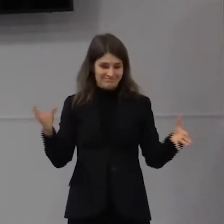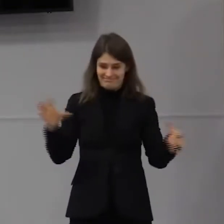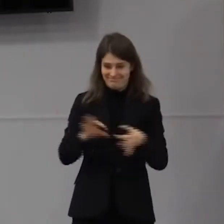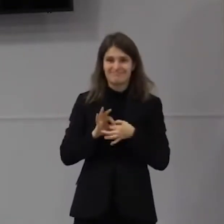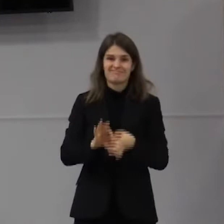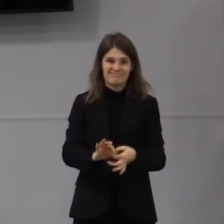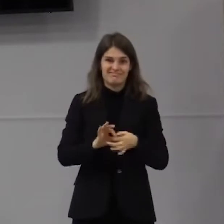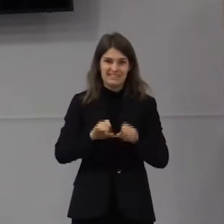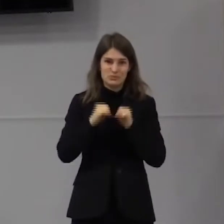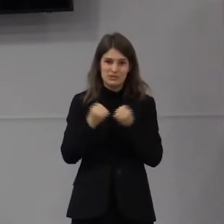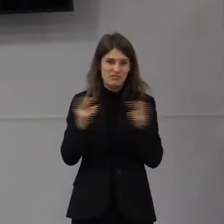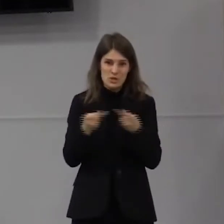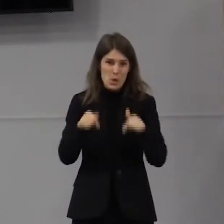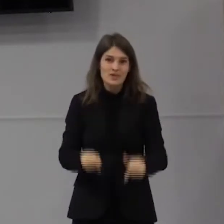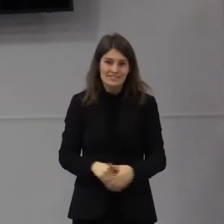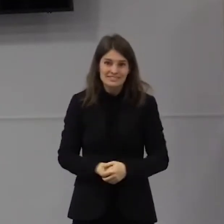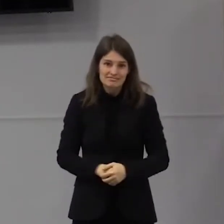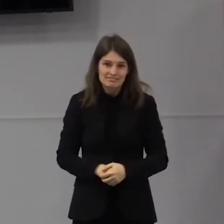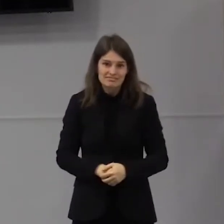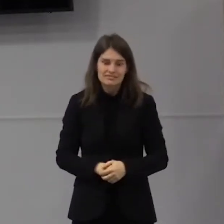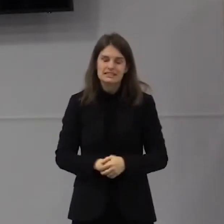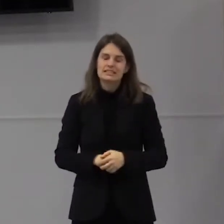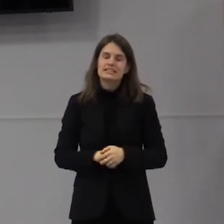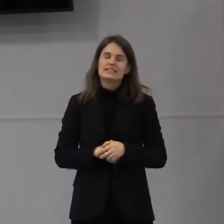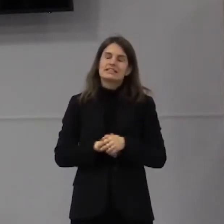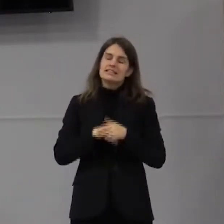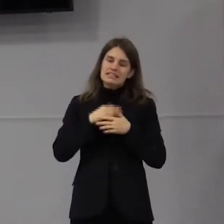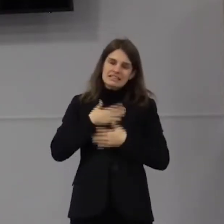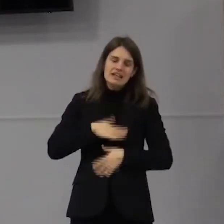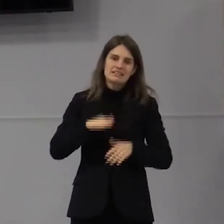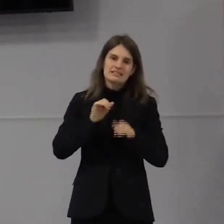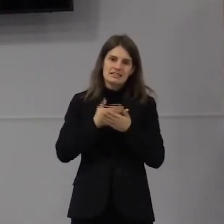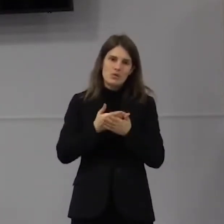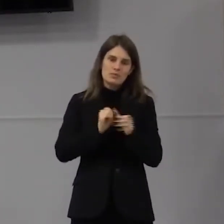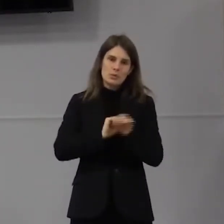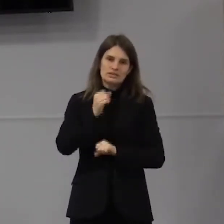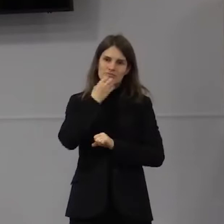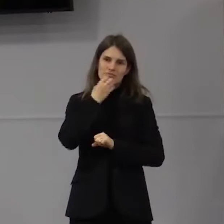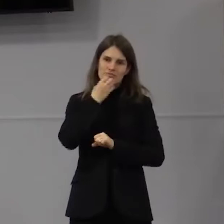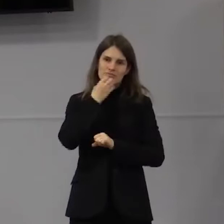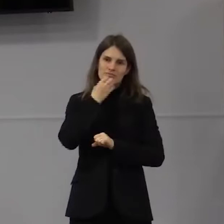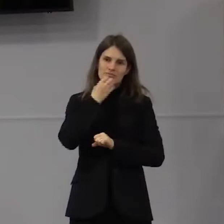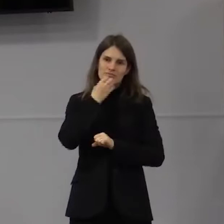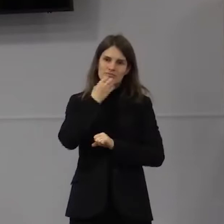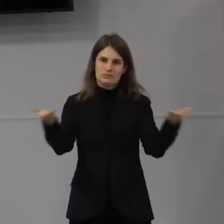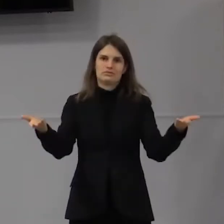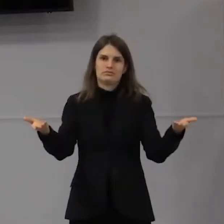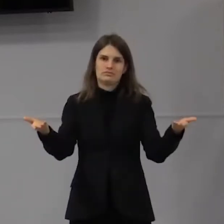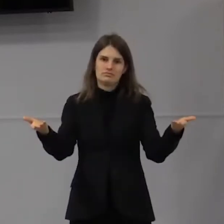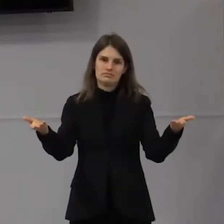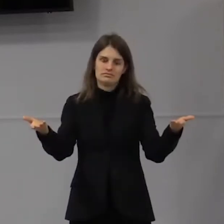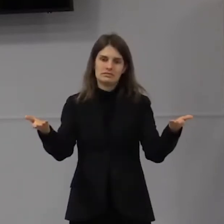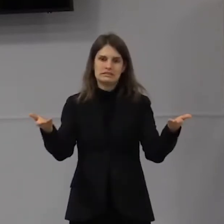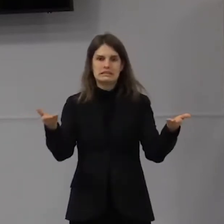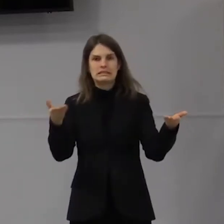Auf alle Fälle wollen wir etwas anbieten an Weihnachten. Aber Noch ist an vielen